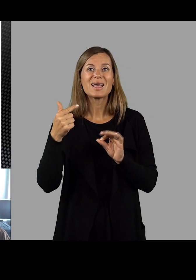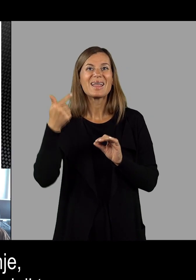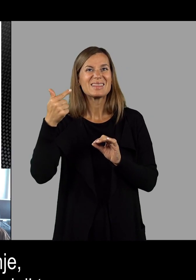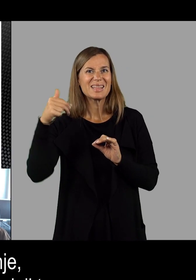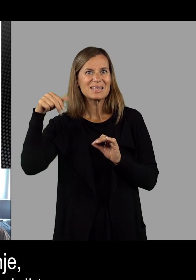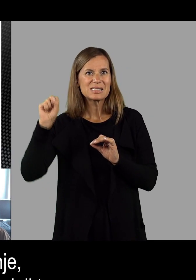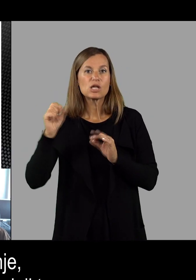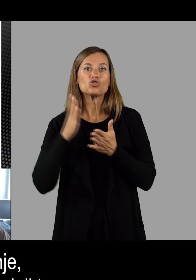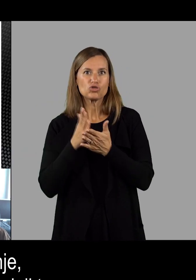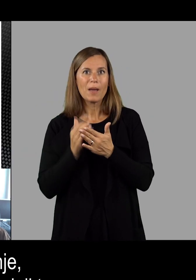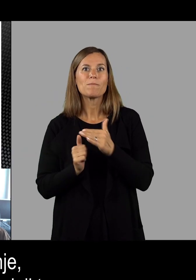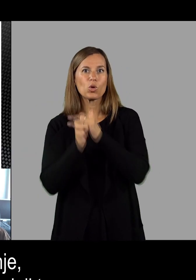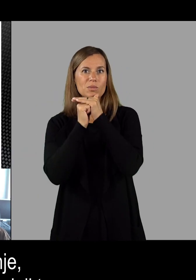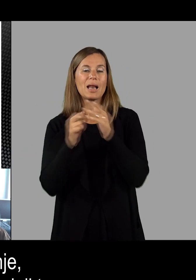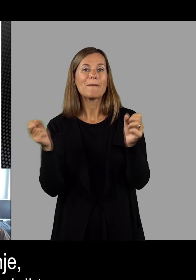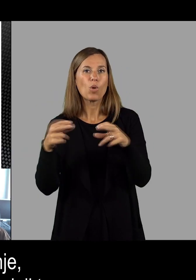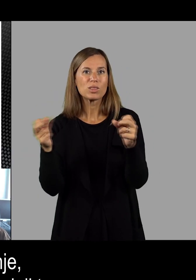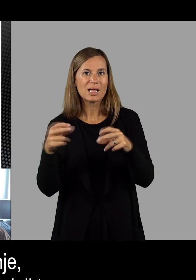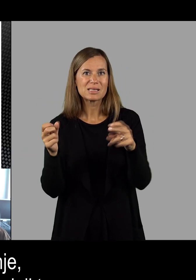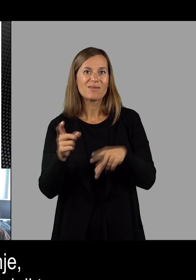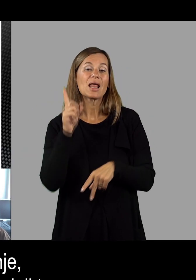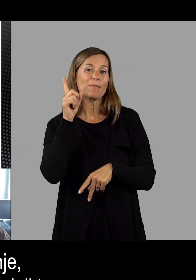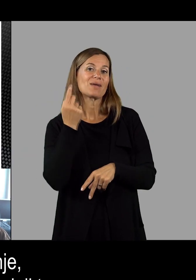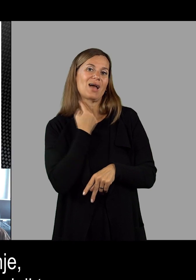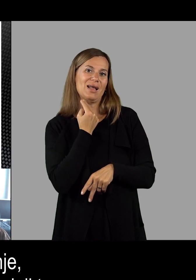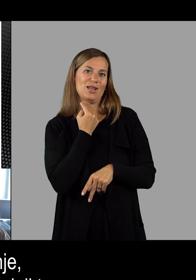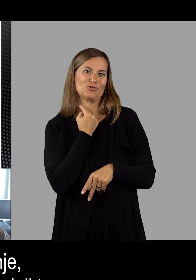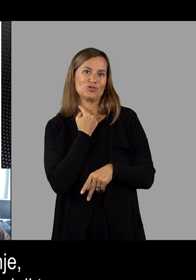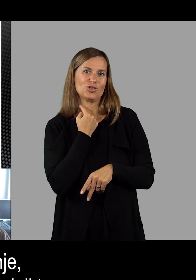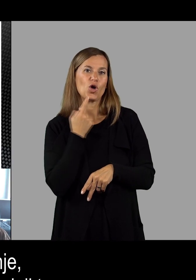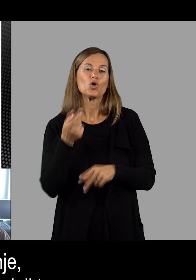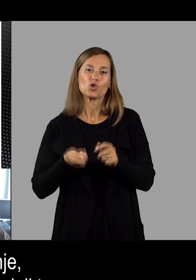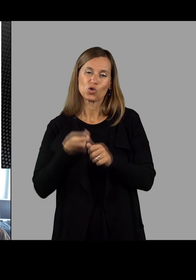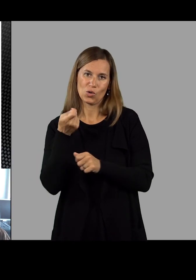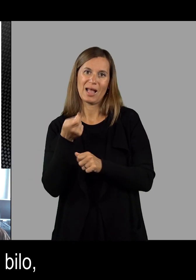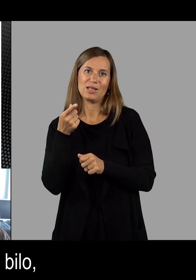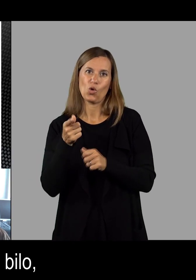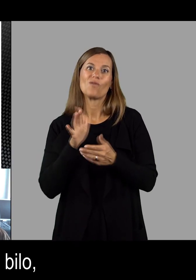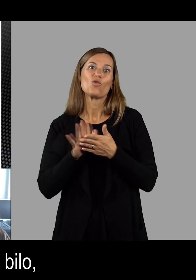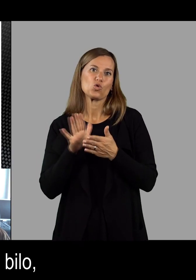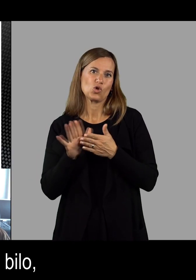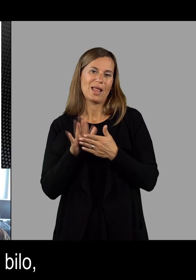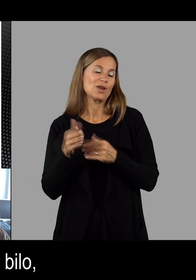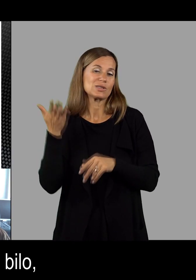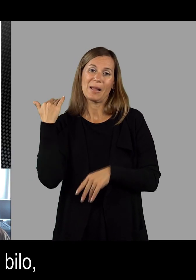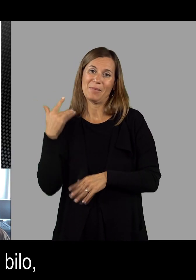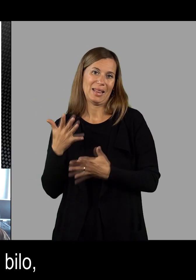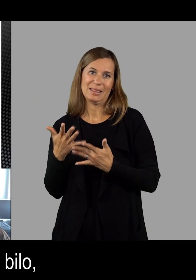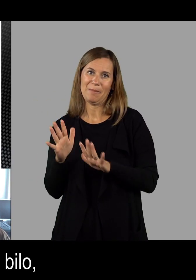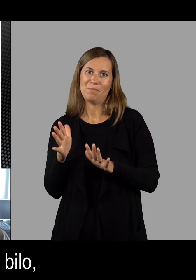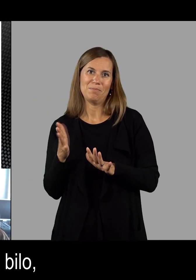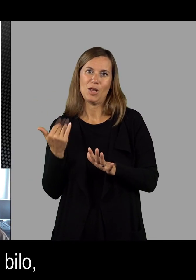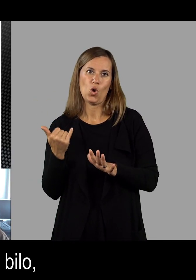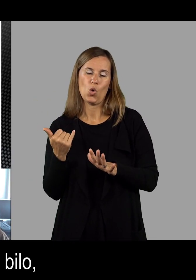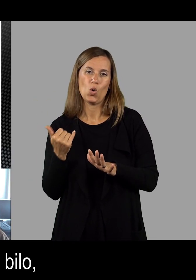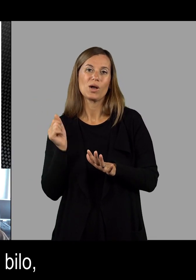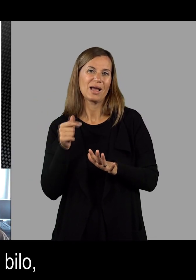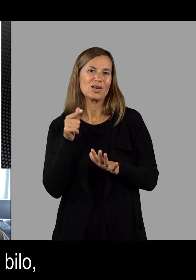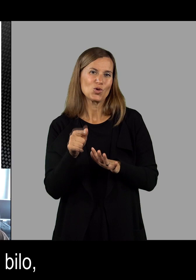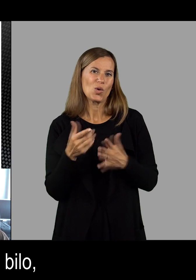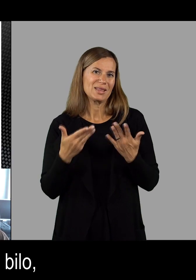Teams že podpira podnaslavljanje, ampak v angleščini, da so dodali to funkcionalnost, ki je prej ni bilo, zato ker se pač